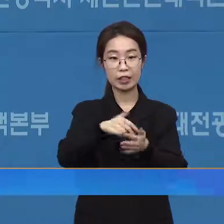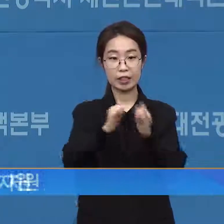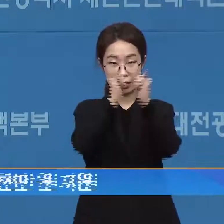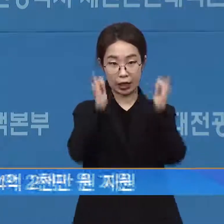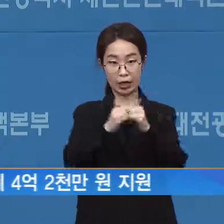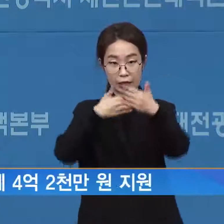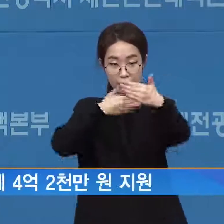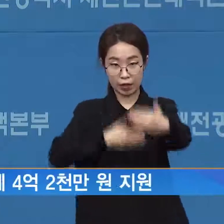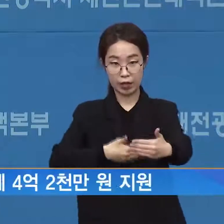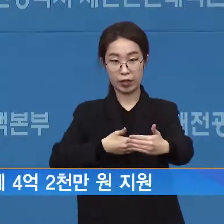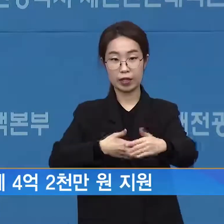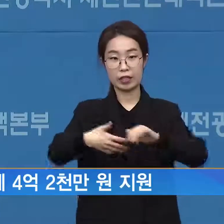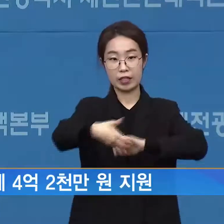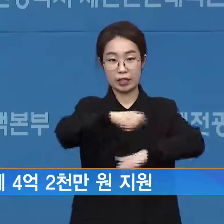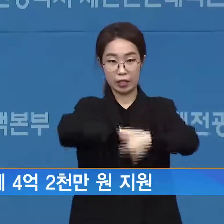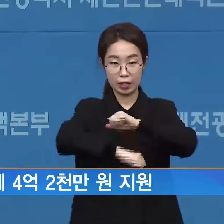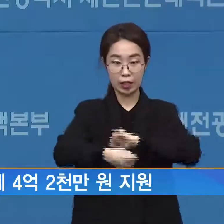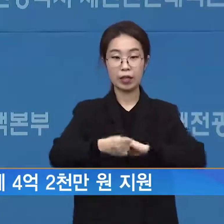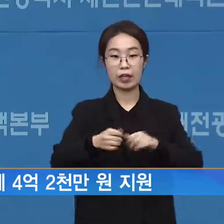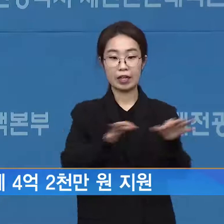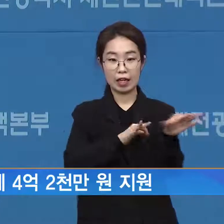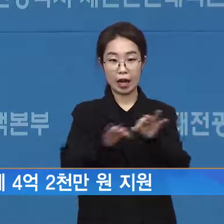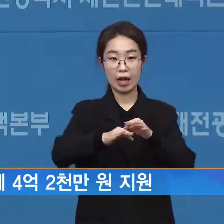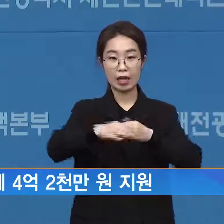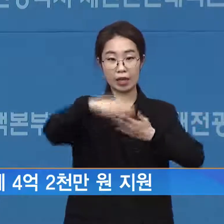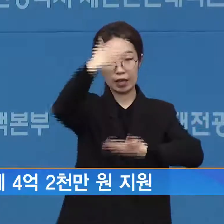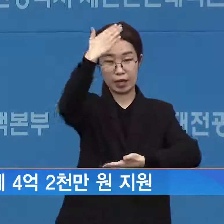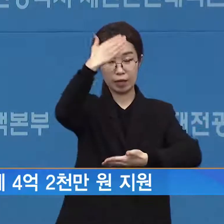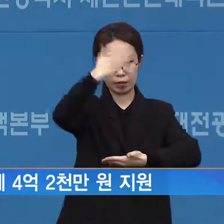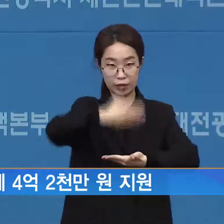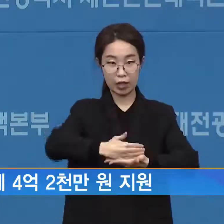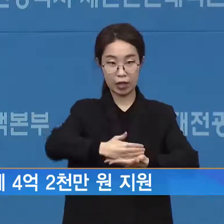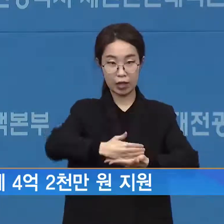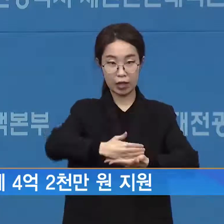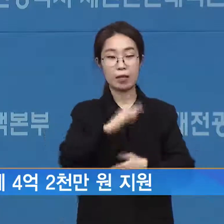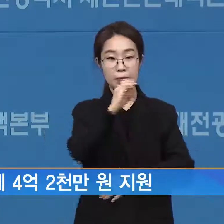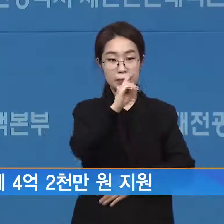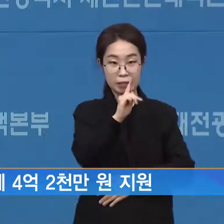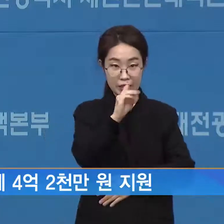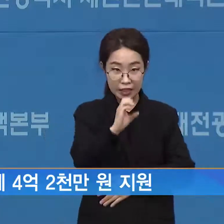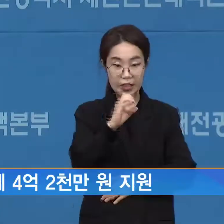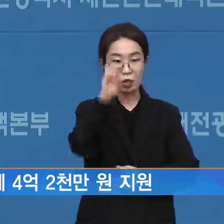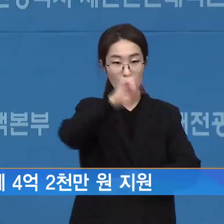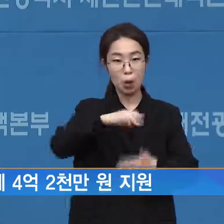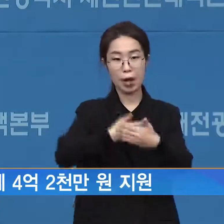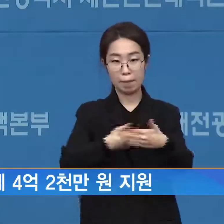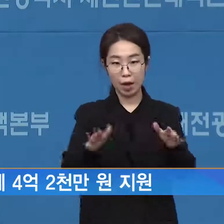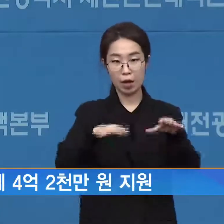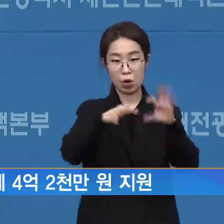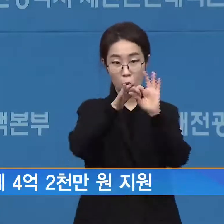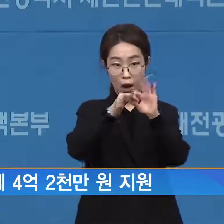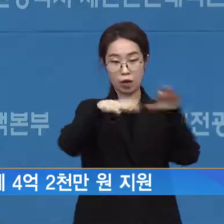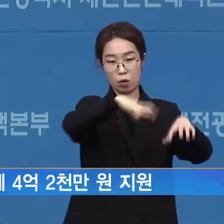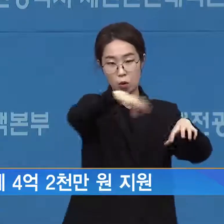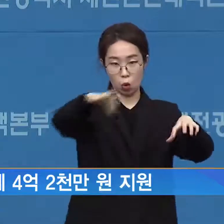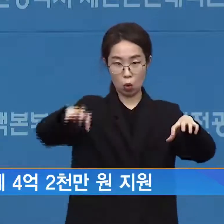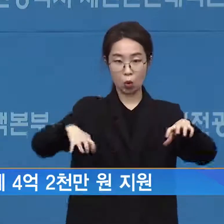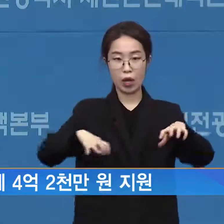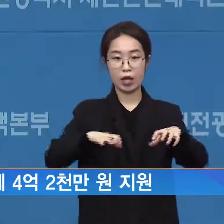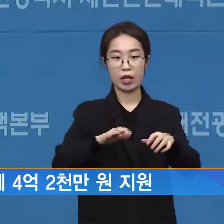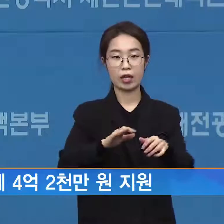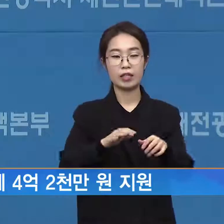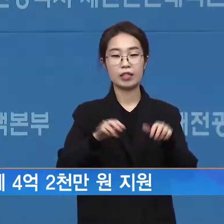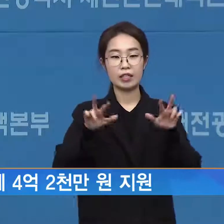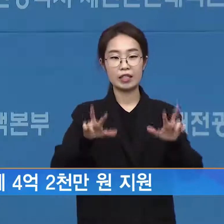동참해 자발적으로 영업을 중단한 노래방, PC방 등 관련 시설에 대한 지원 접수를